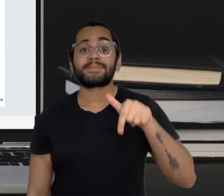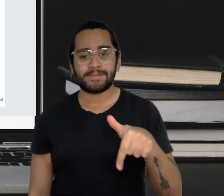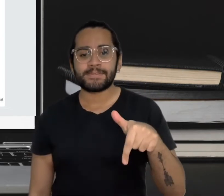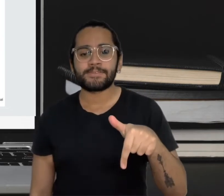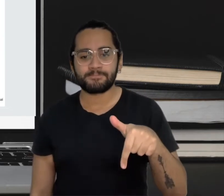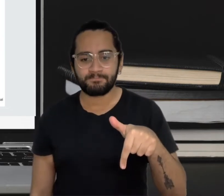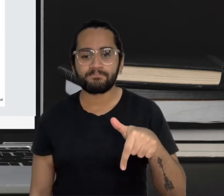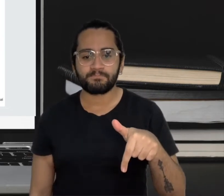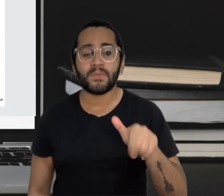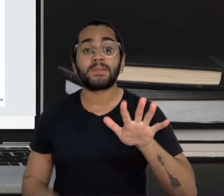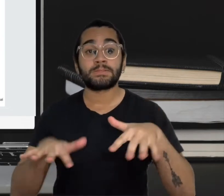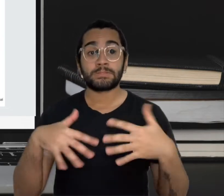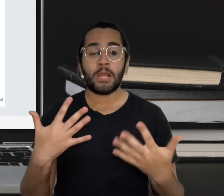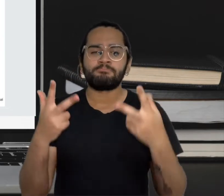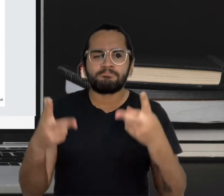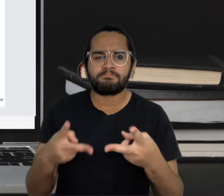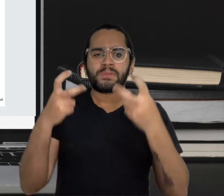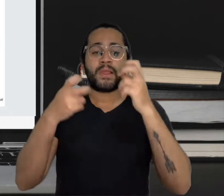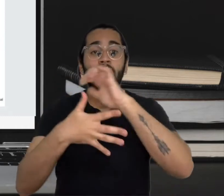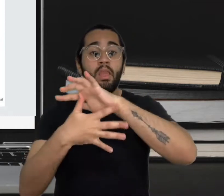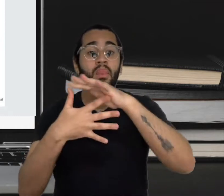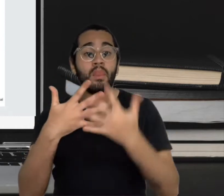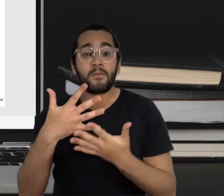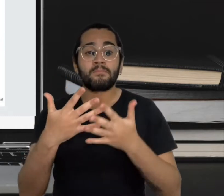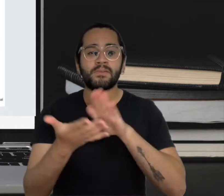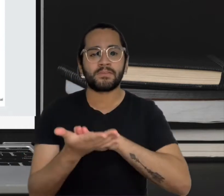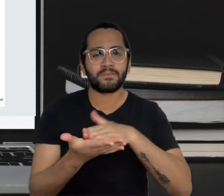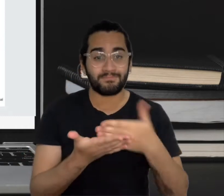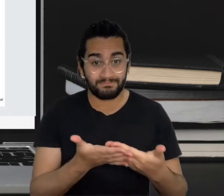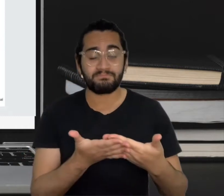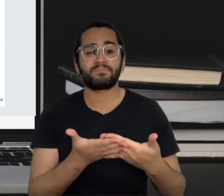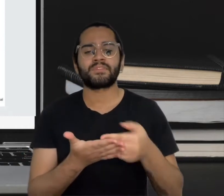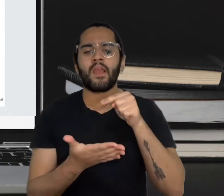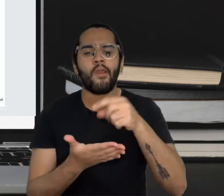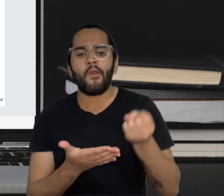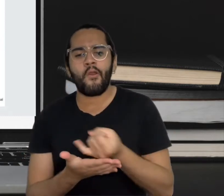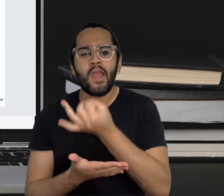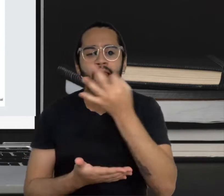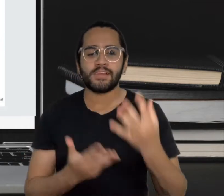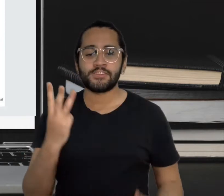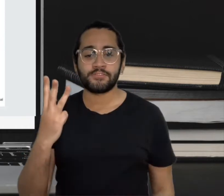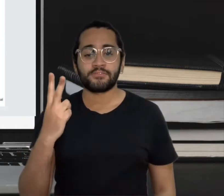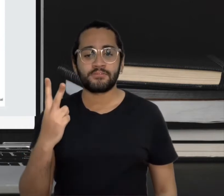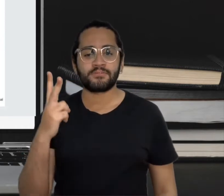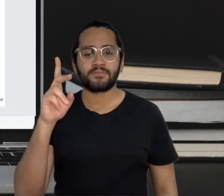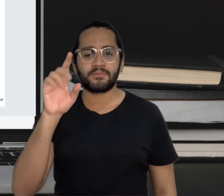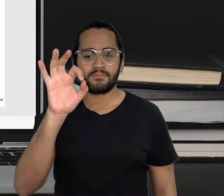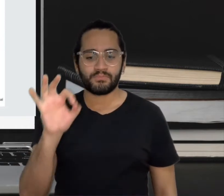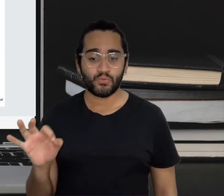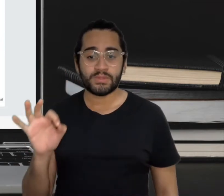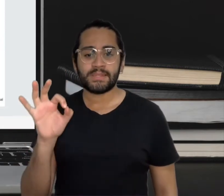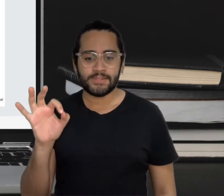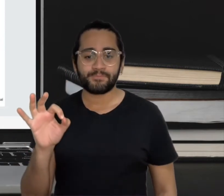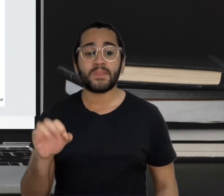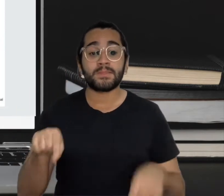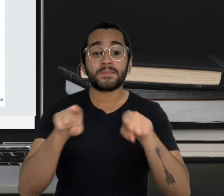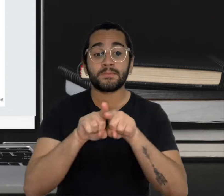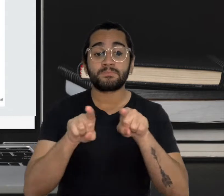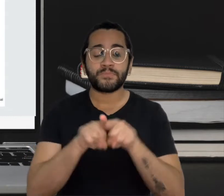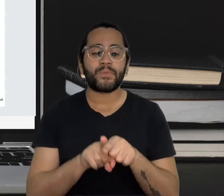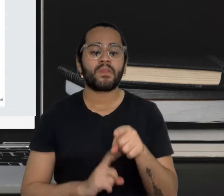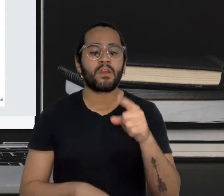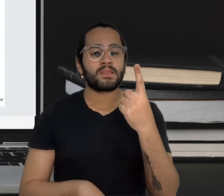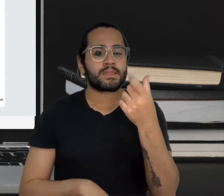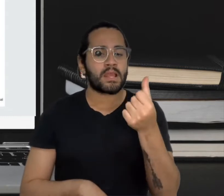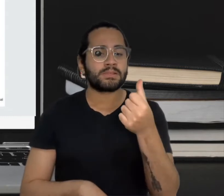do país, observamos que, mais especificamente, 17 estados participaram. A participação de 32%